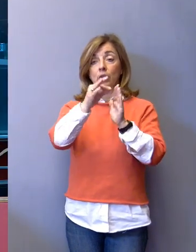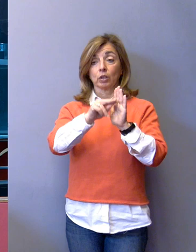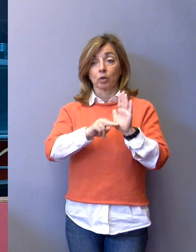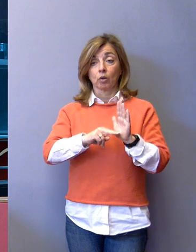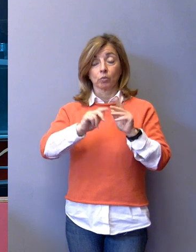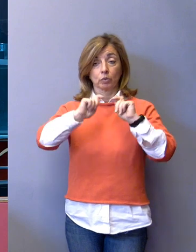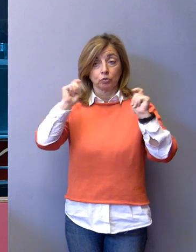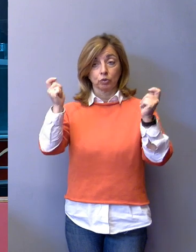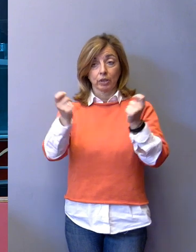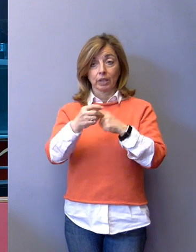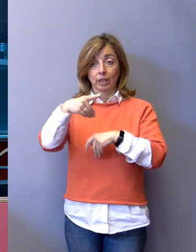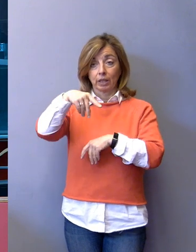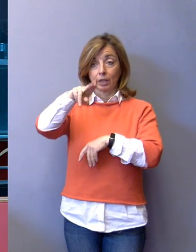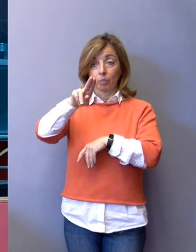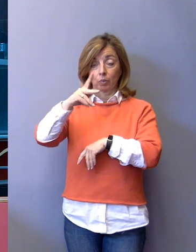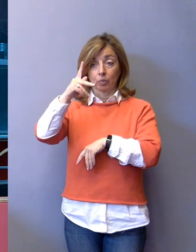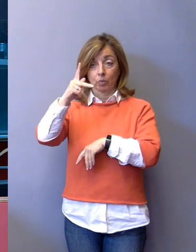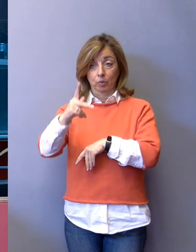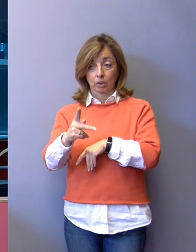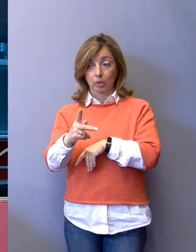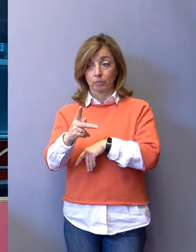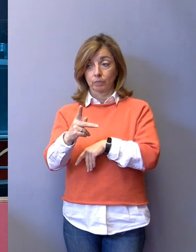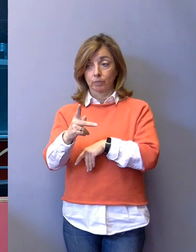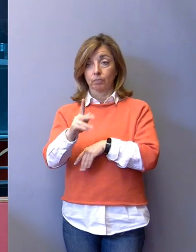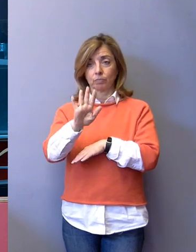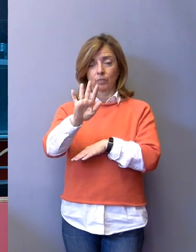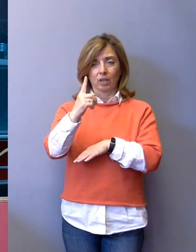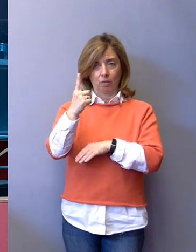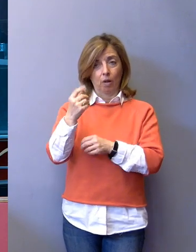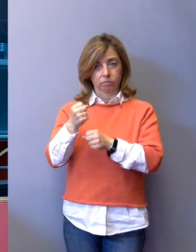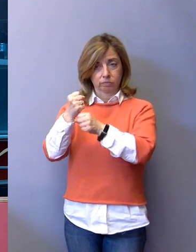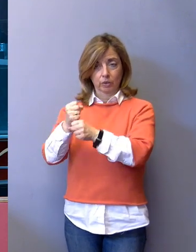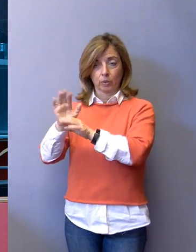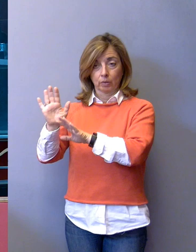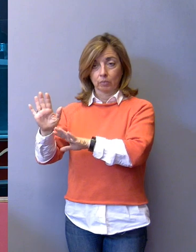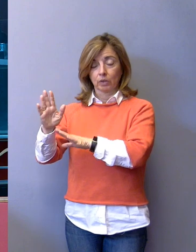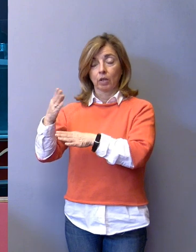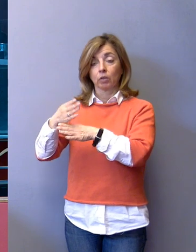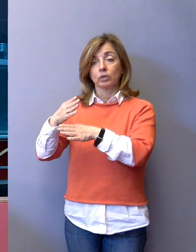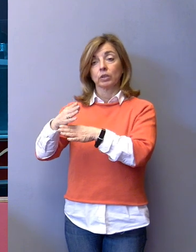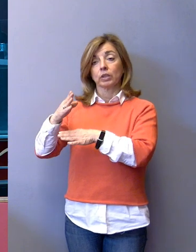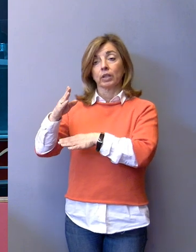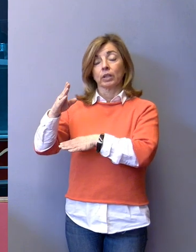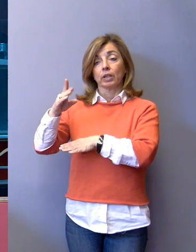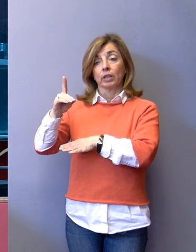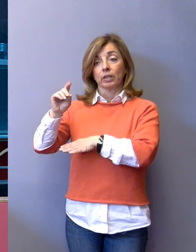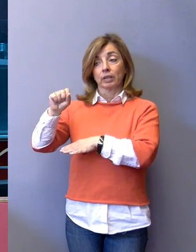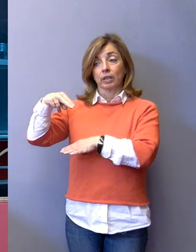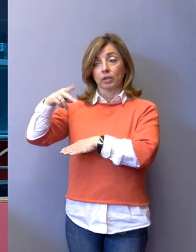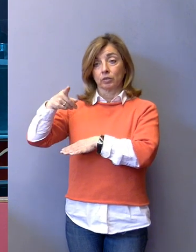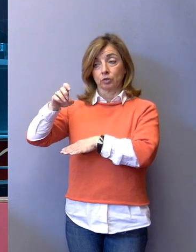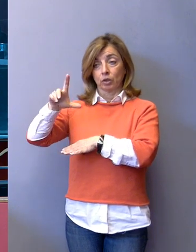del puk sulla stessa ora le do la parola consigliere Angelo davo informazioni